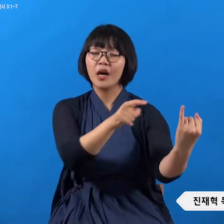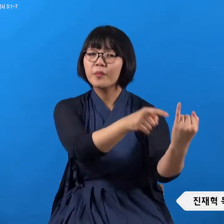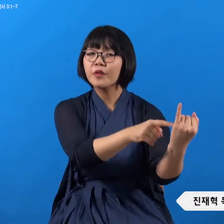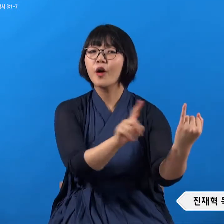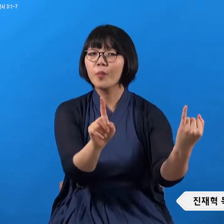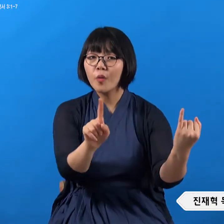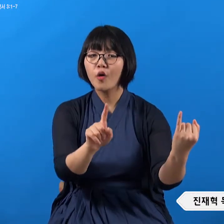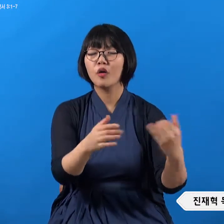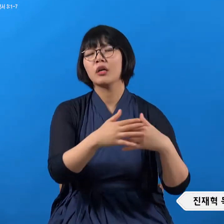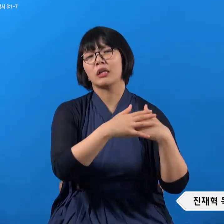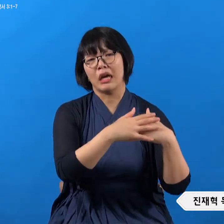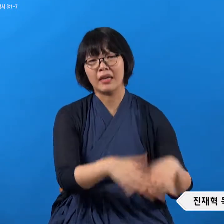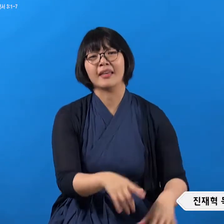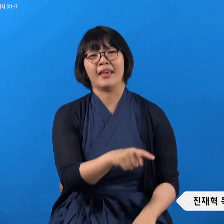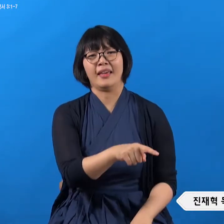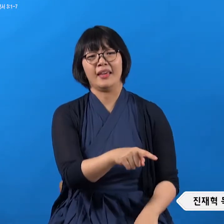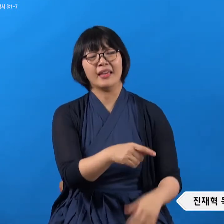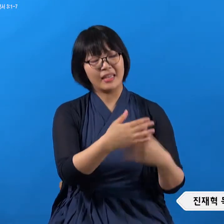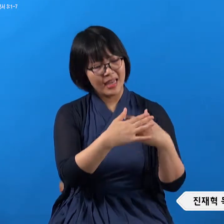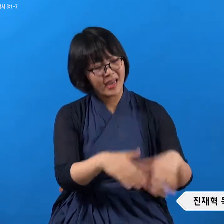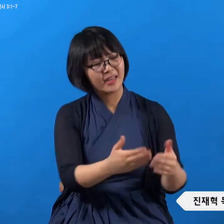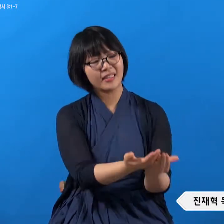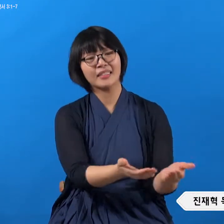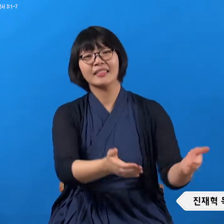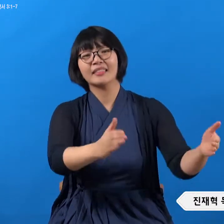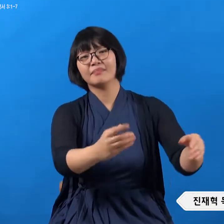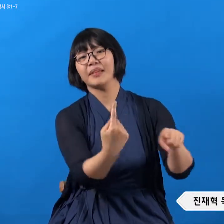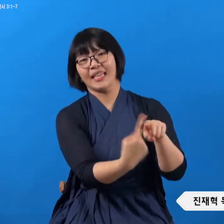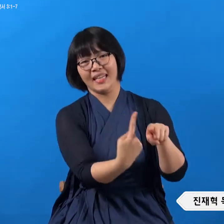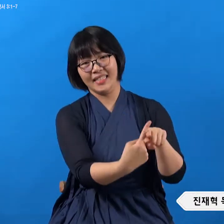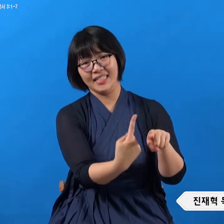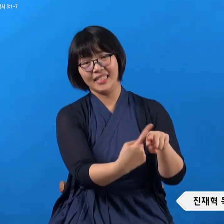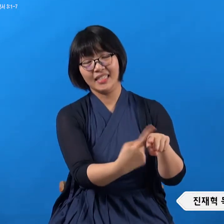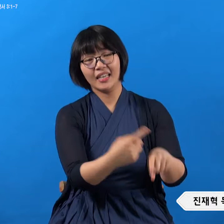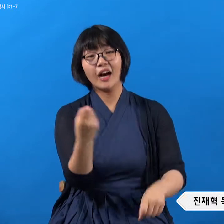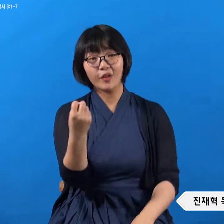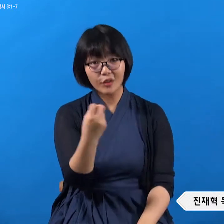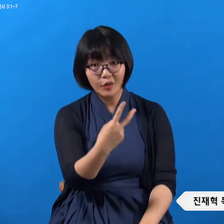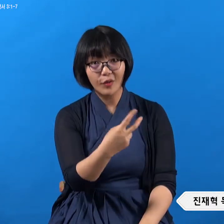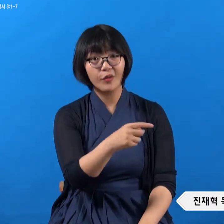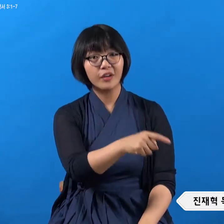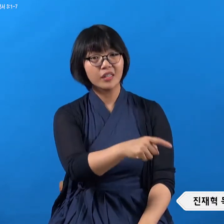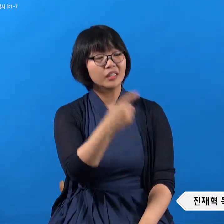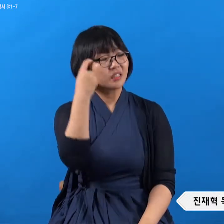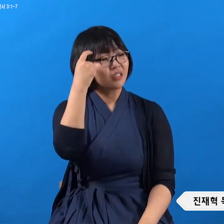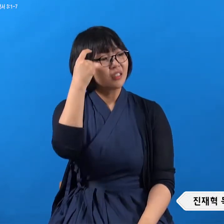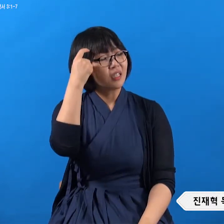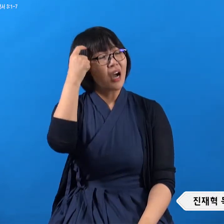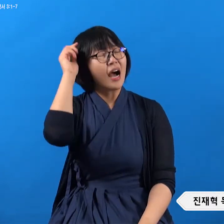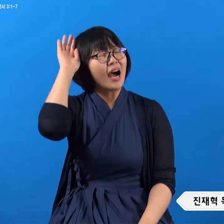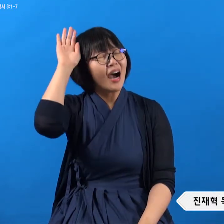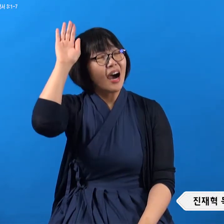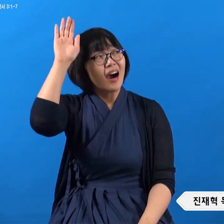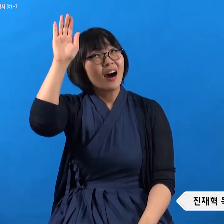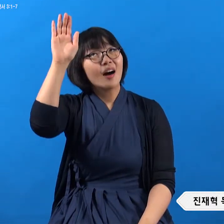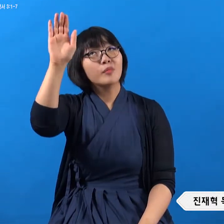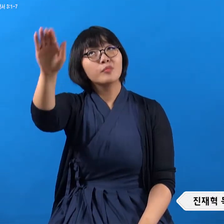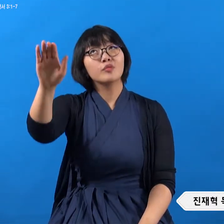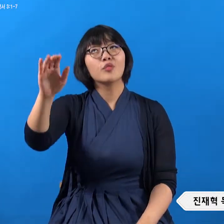그는 더 연약한 그릇입니다. 그리고 그 영혼의 유업을 함께